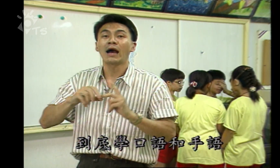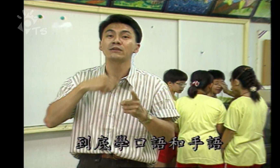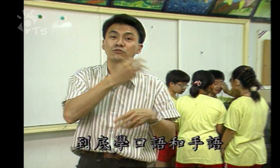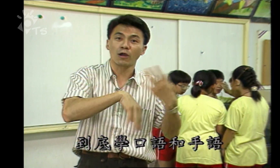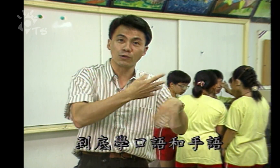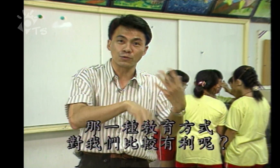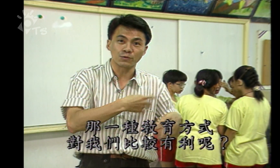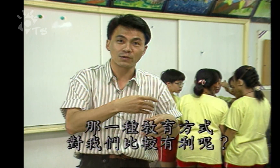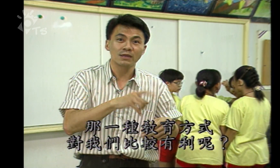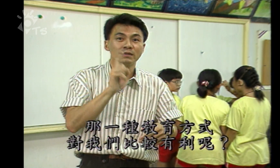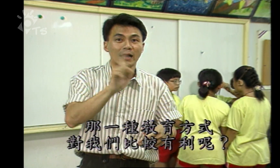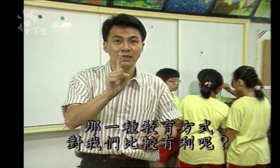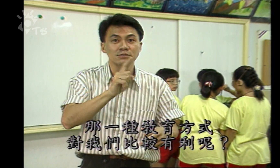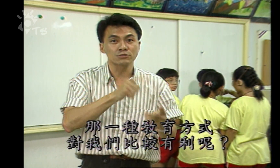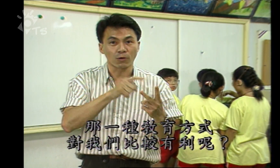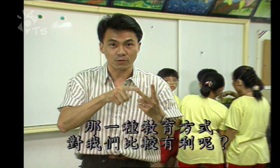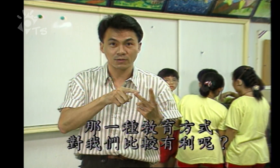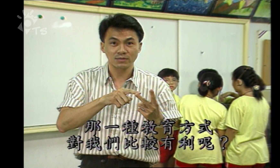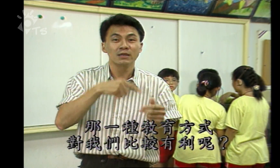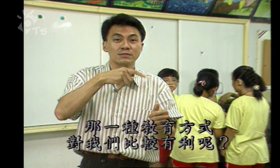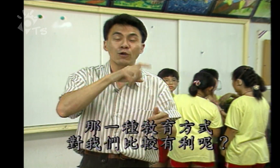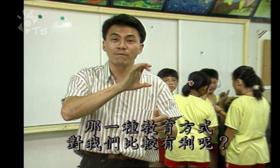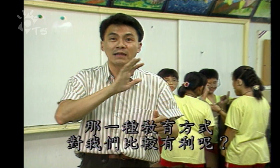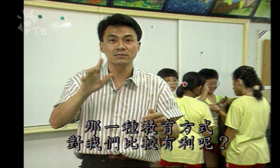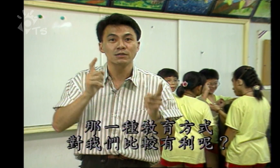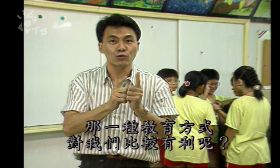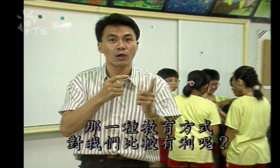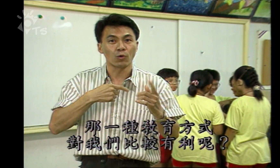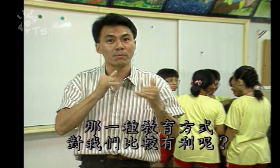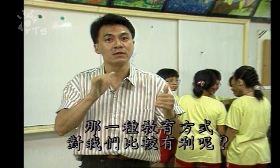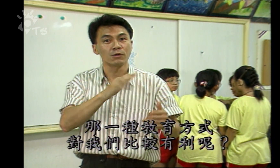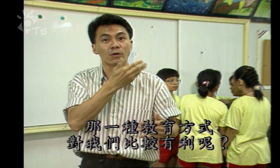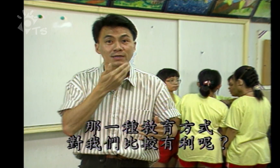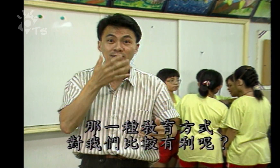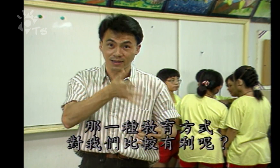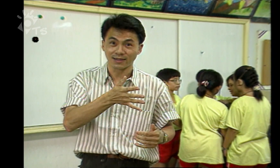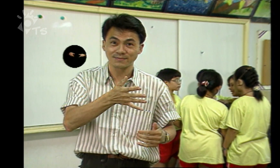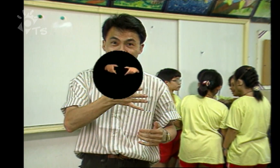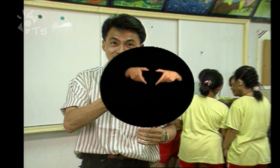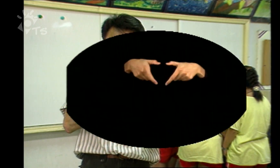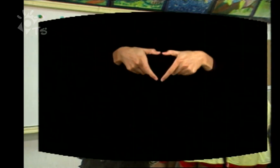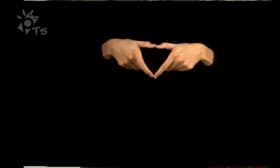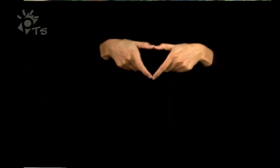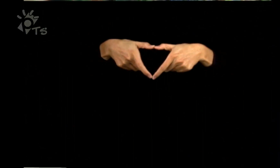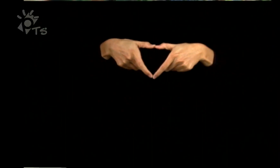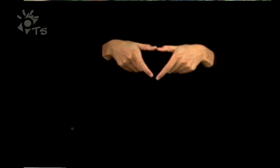语，哪一种教育方式对我们会比较有利呢？